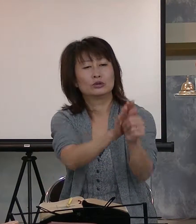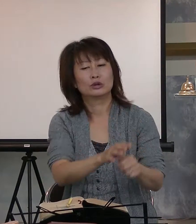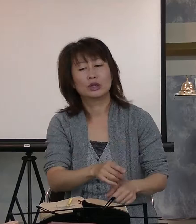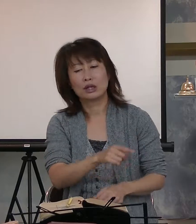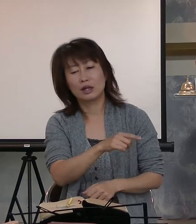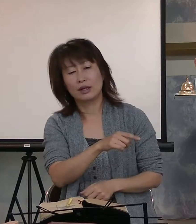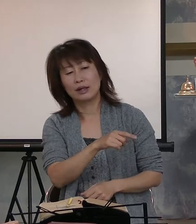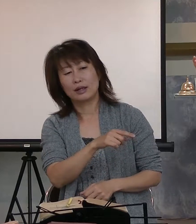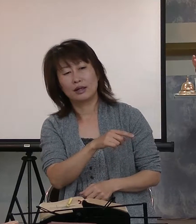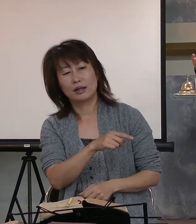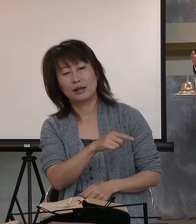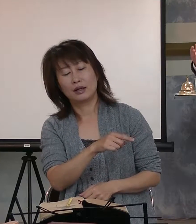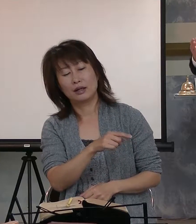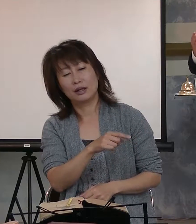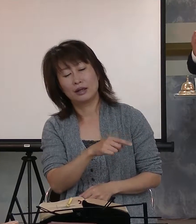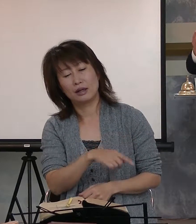ない